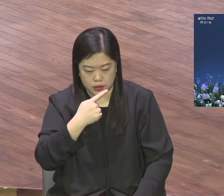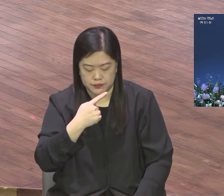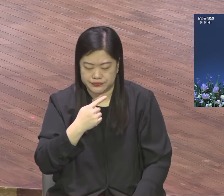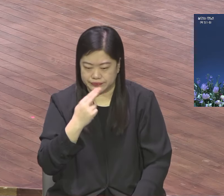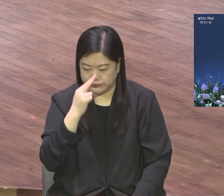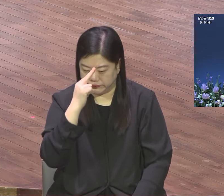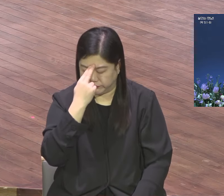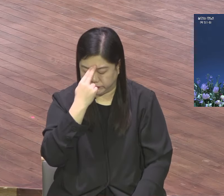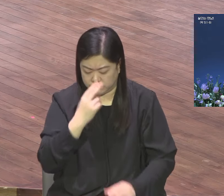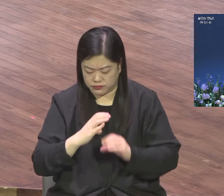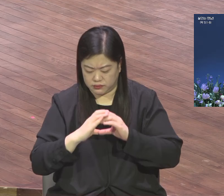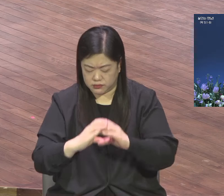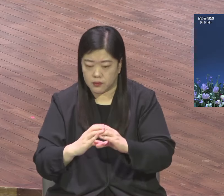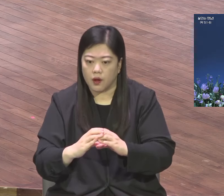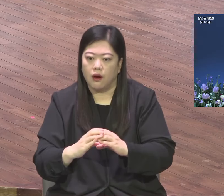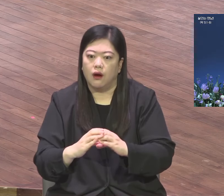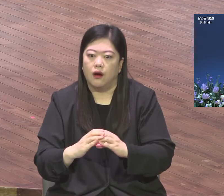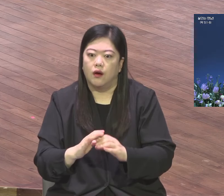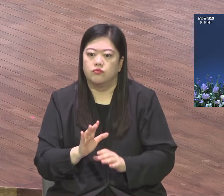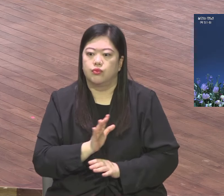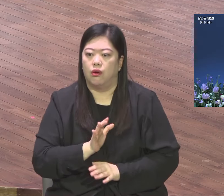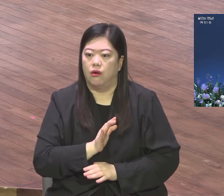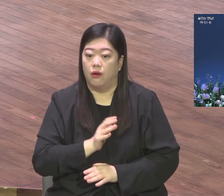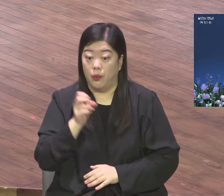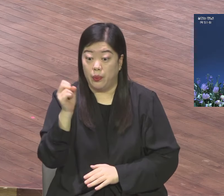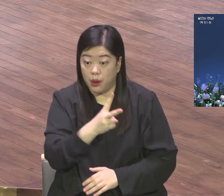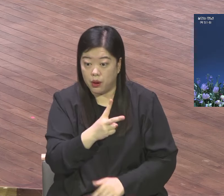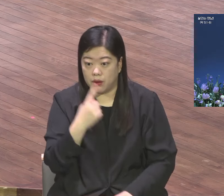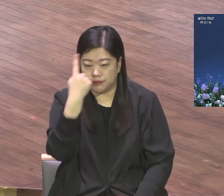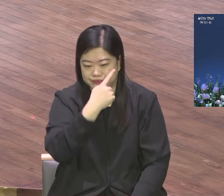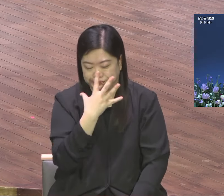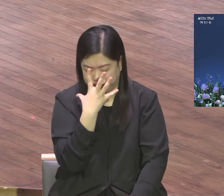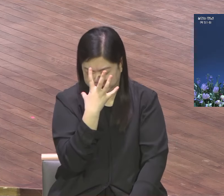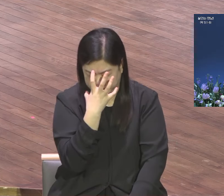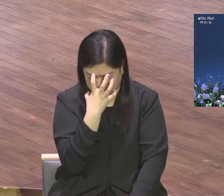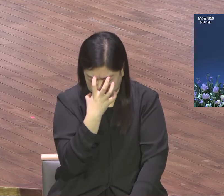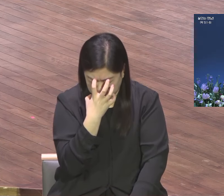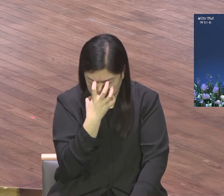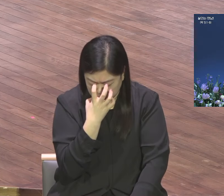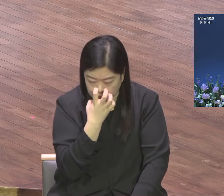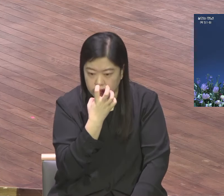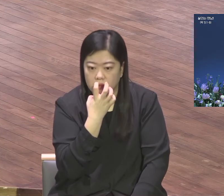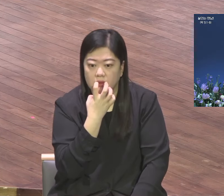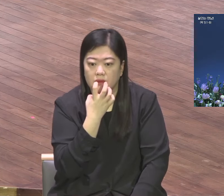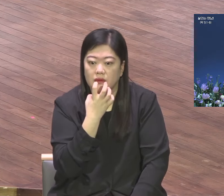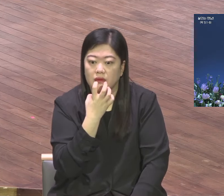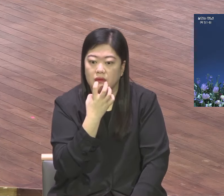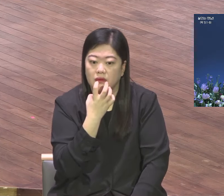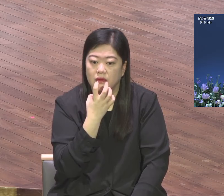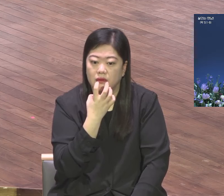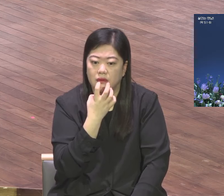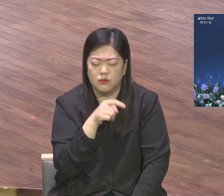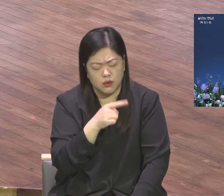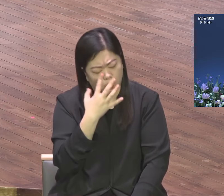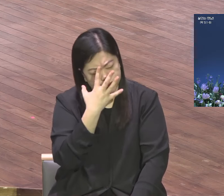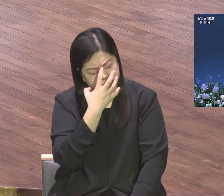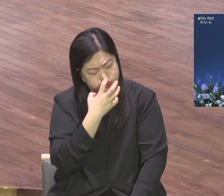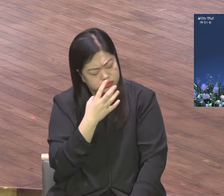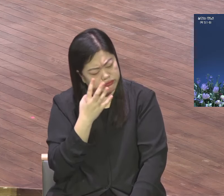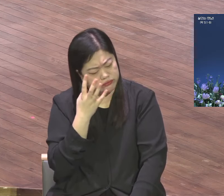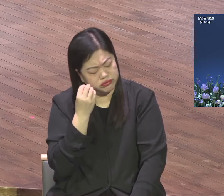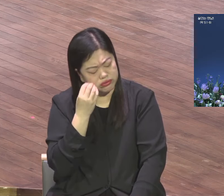한국인들은 진작 깊은 우울증과 외로움을 앓고 있고 이것은